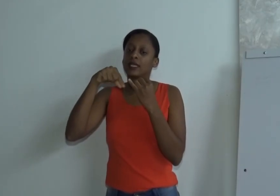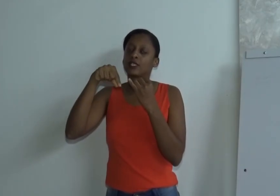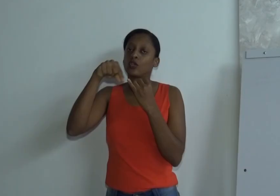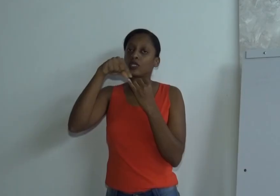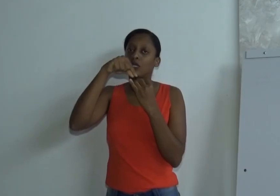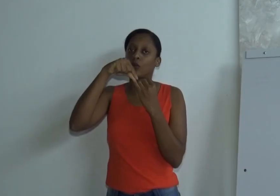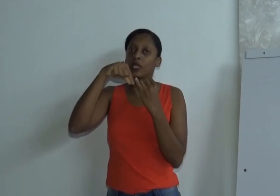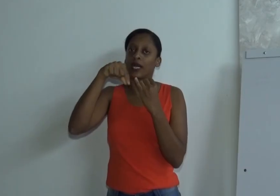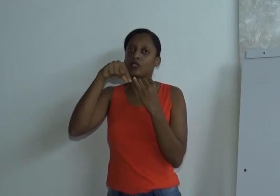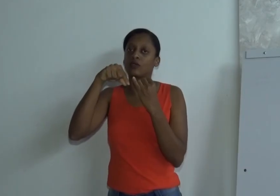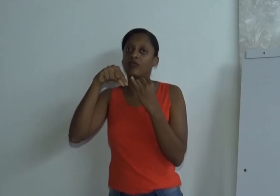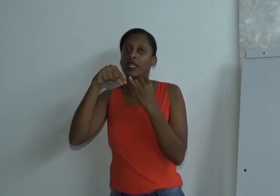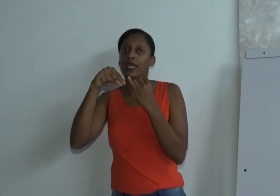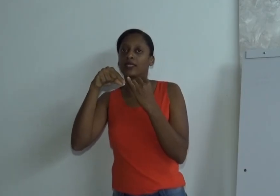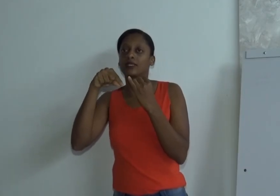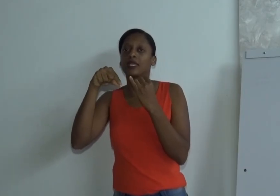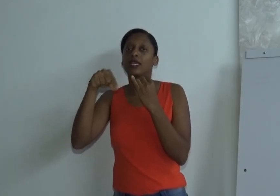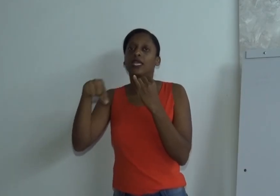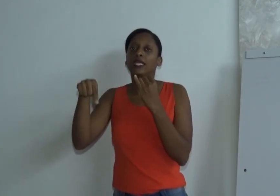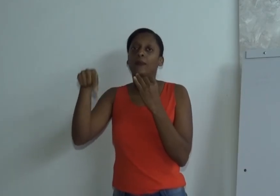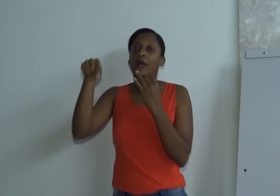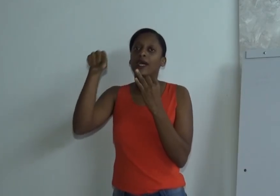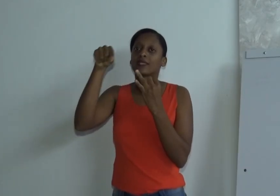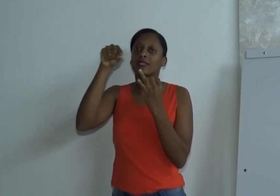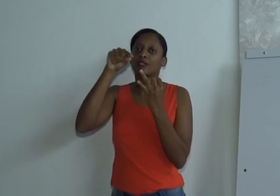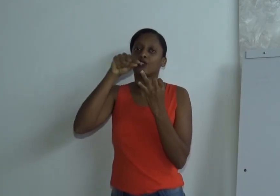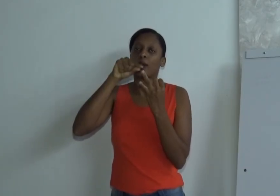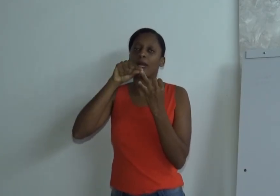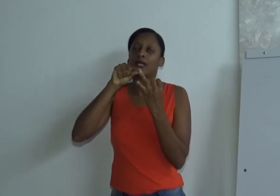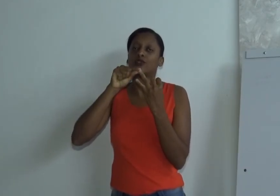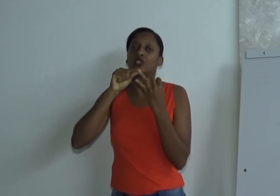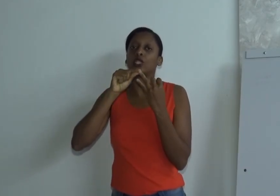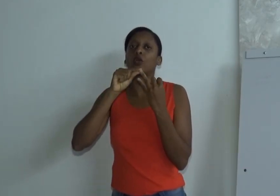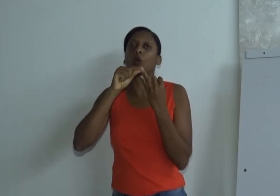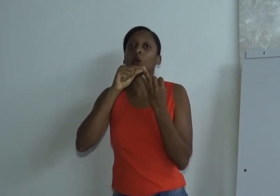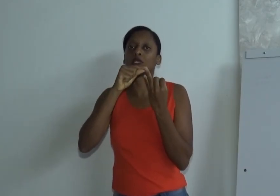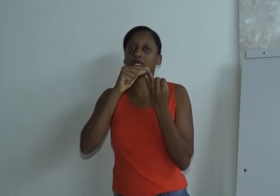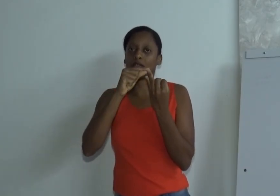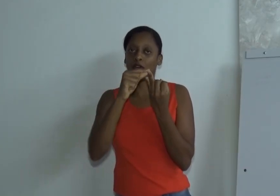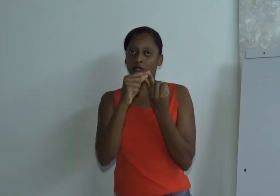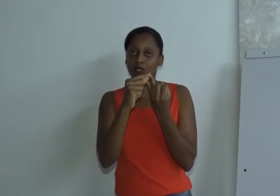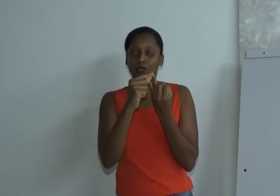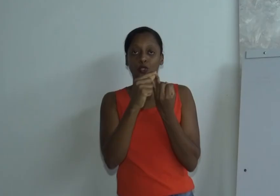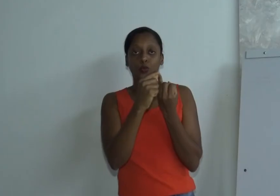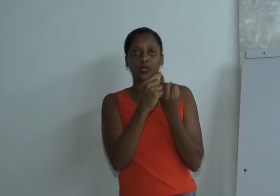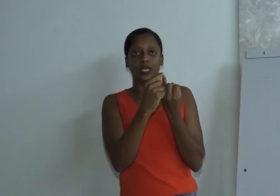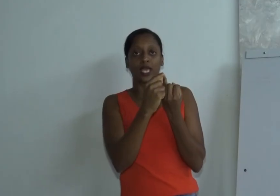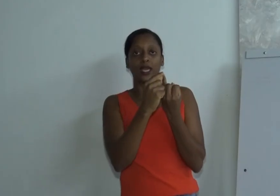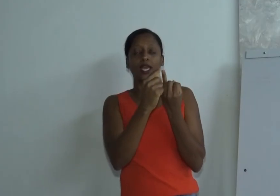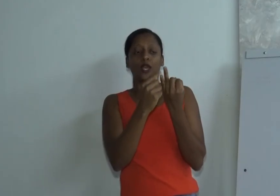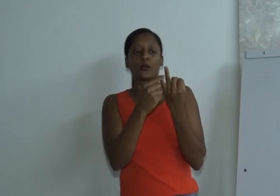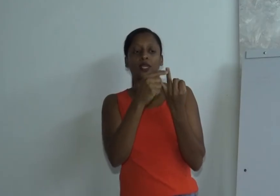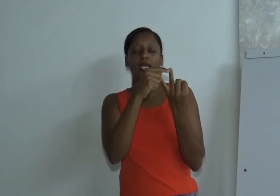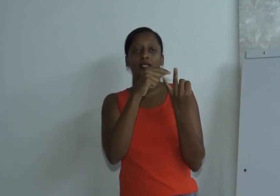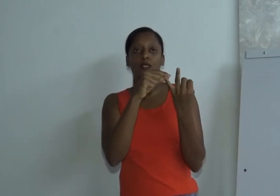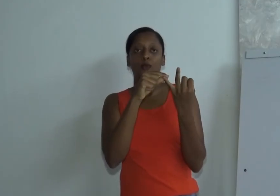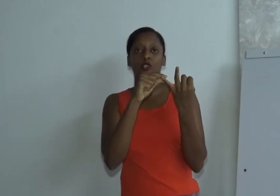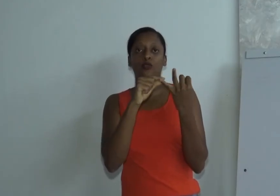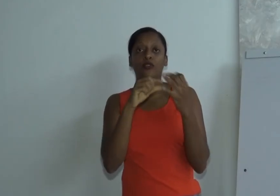esse osteoblasto envelhece e passa a ser chamado de osteócitos. Por quê? Porque ele se